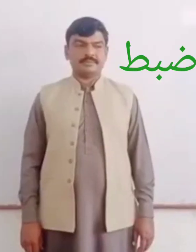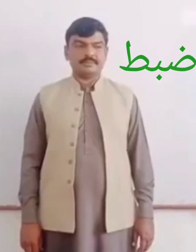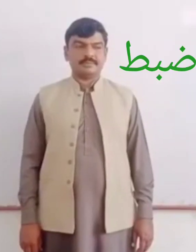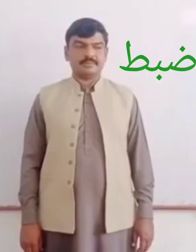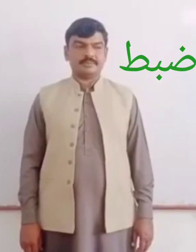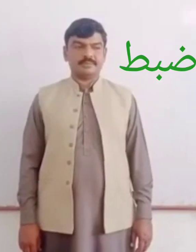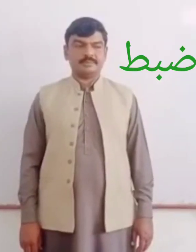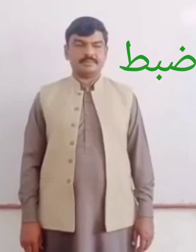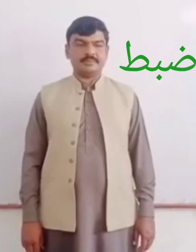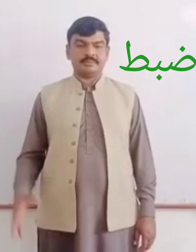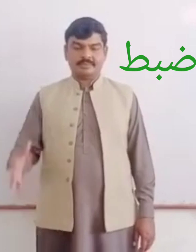ज़ब्त,